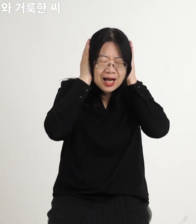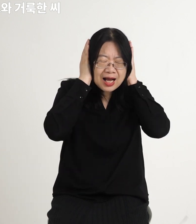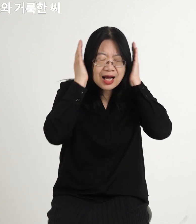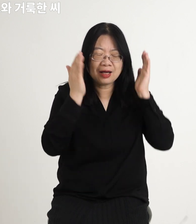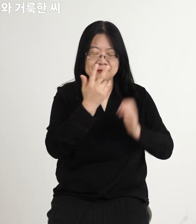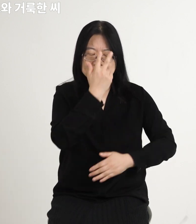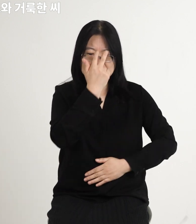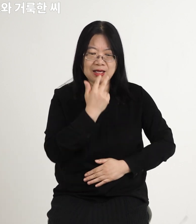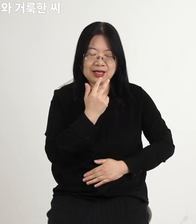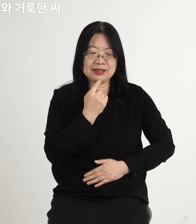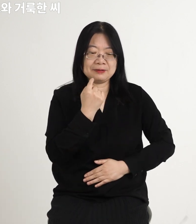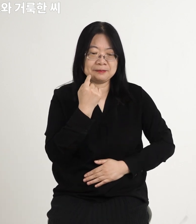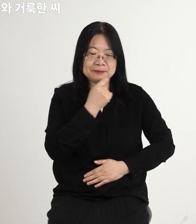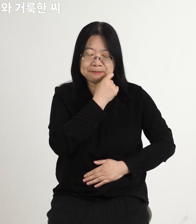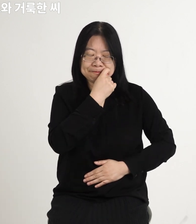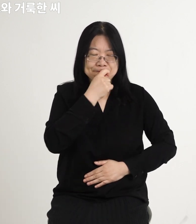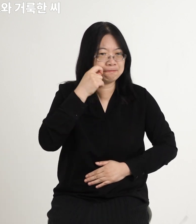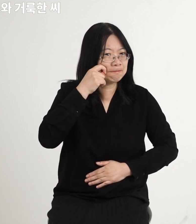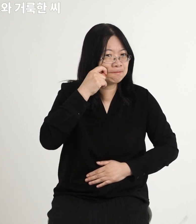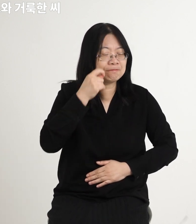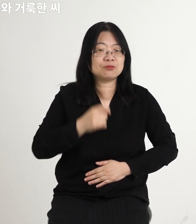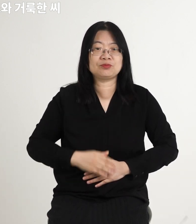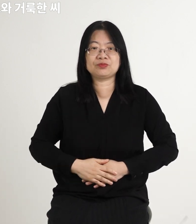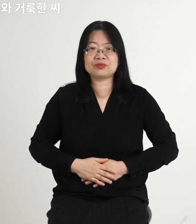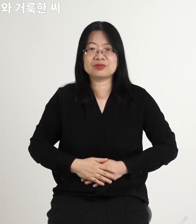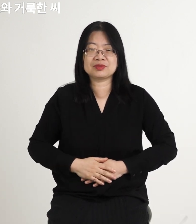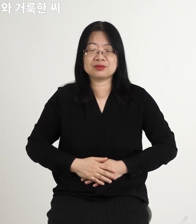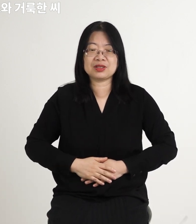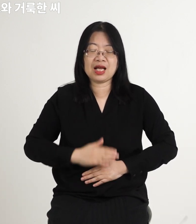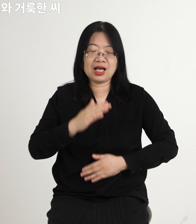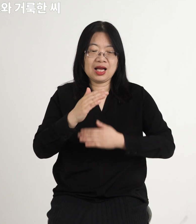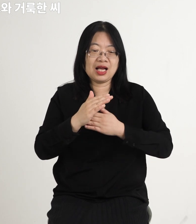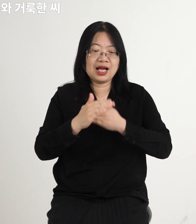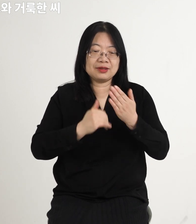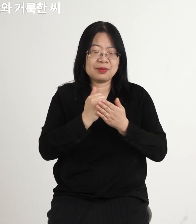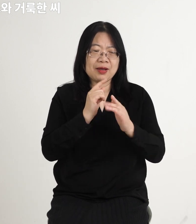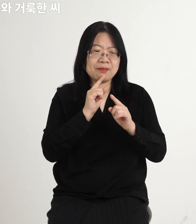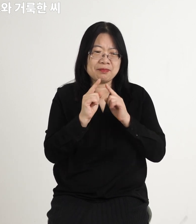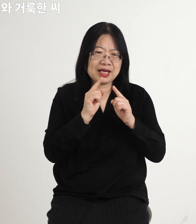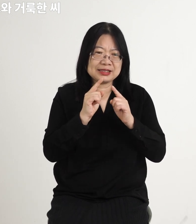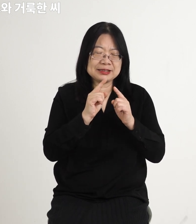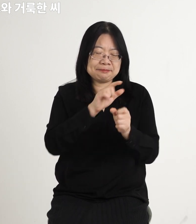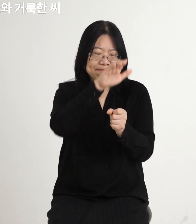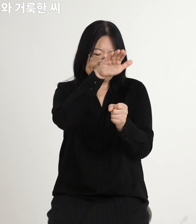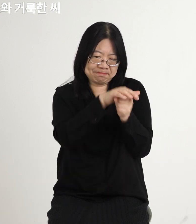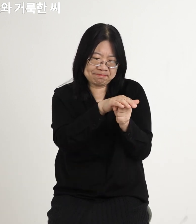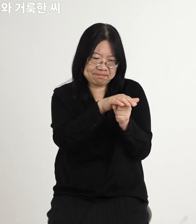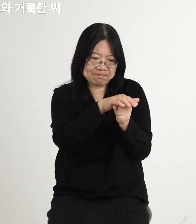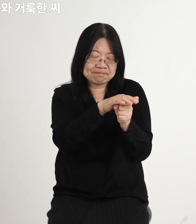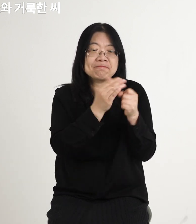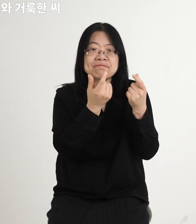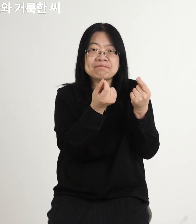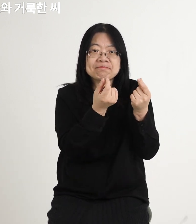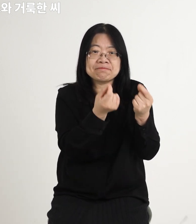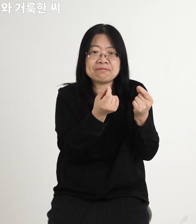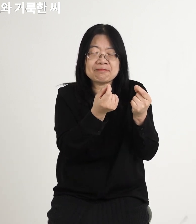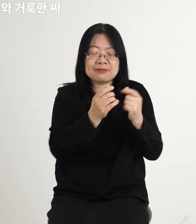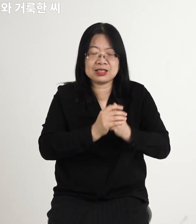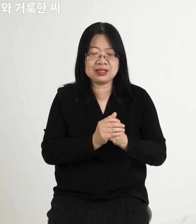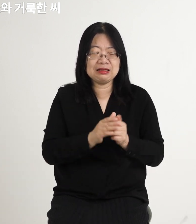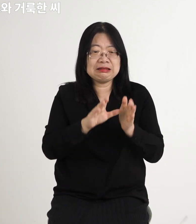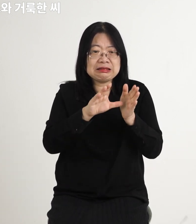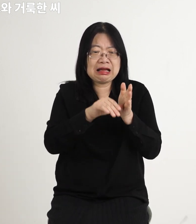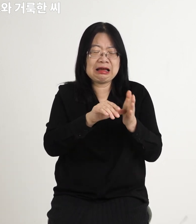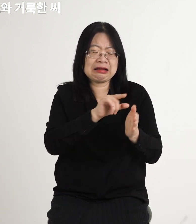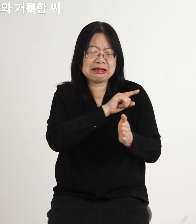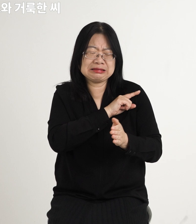입을 닫아버립니다. 그러니까 말씀이 닫혀지고 말씀이 봉해지는 거죠. 이것이 시대적인 가장